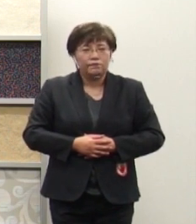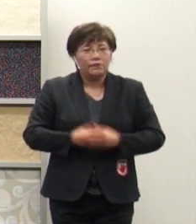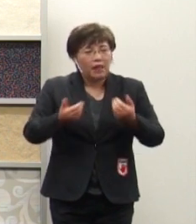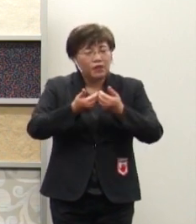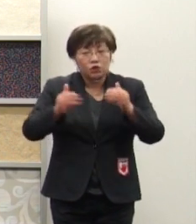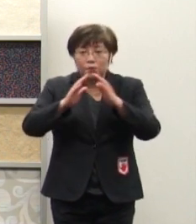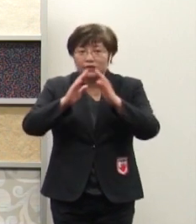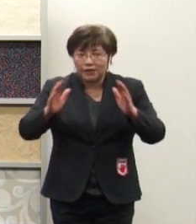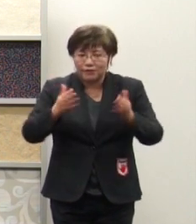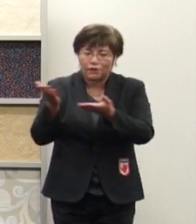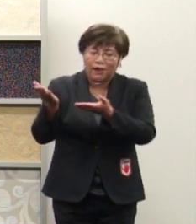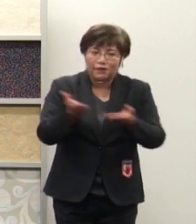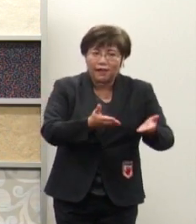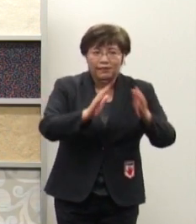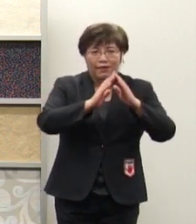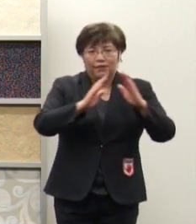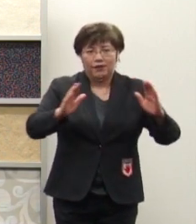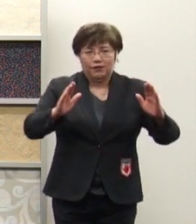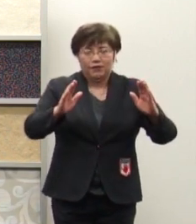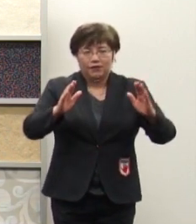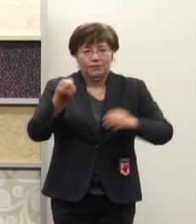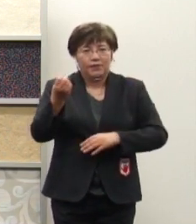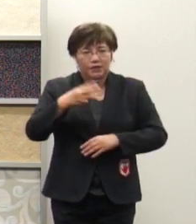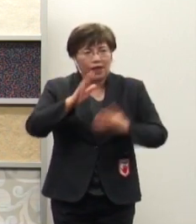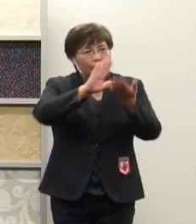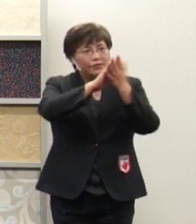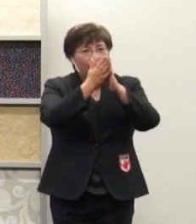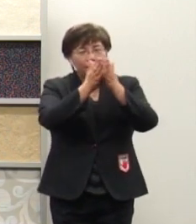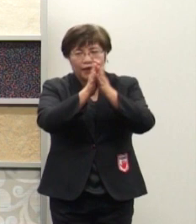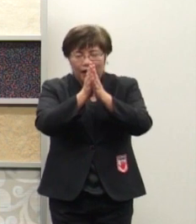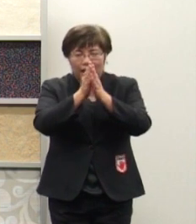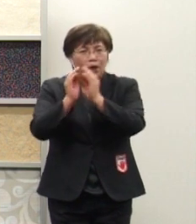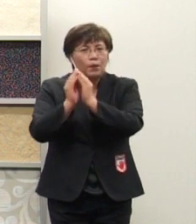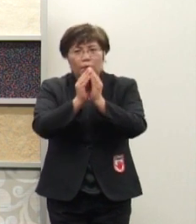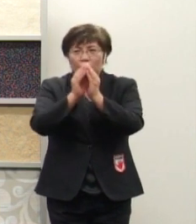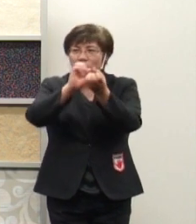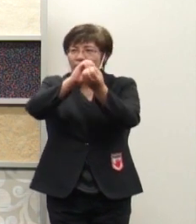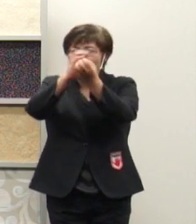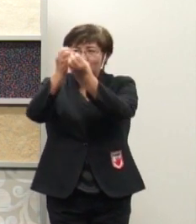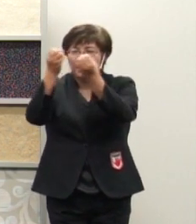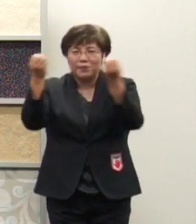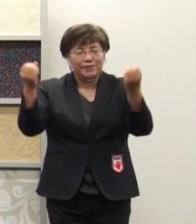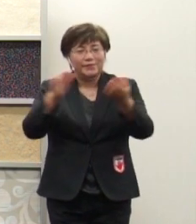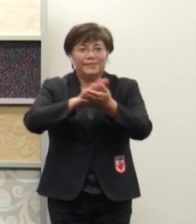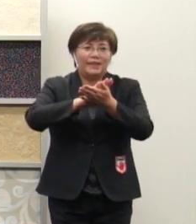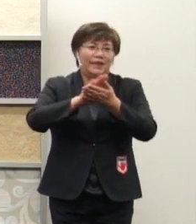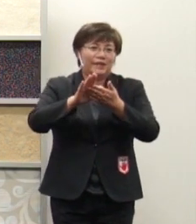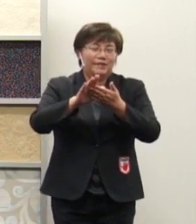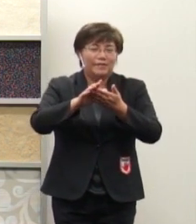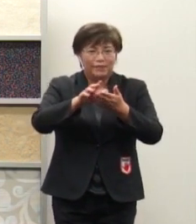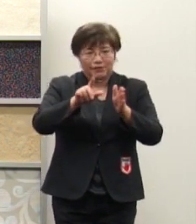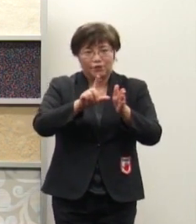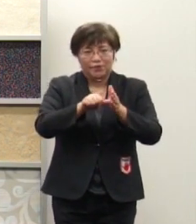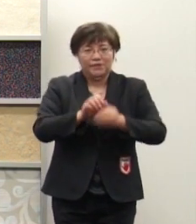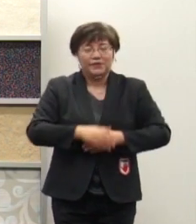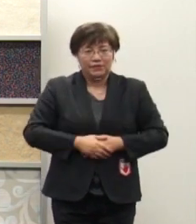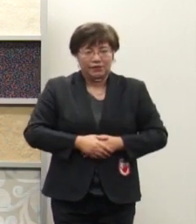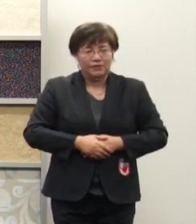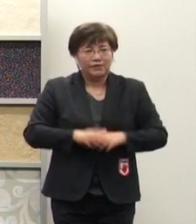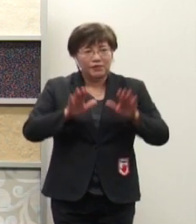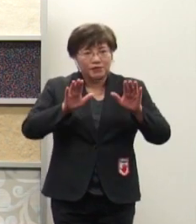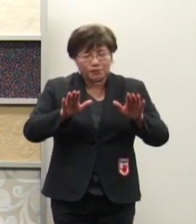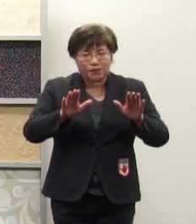して、歓迎会、さらには、桜の花、桃の花の、季節でありますので、この楽しい季節を